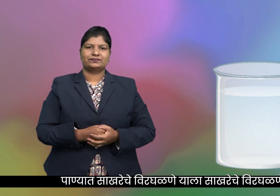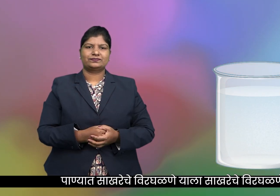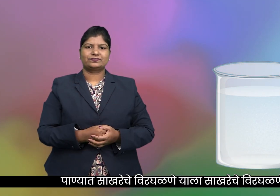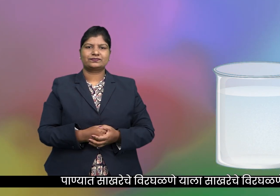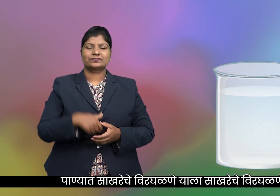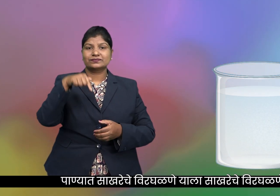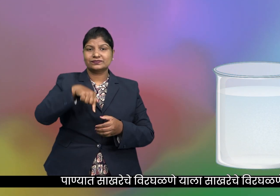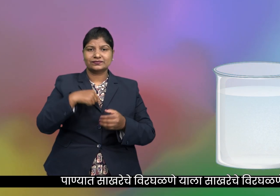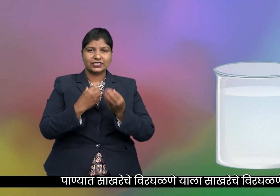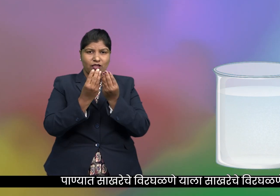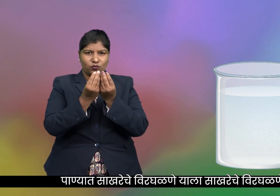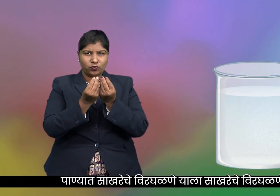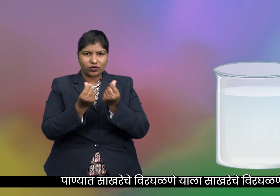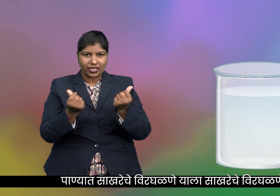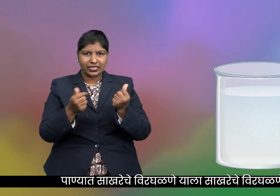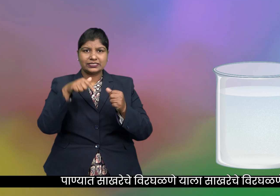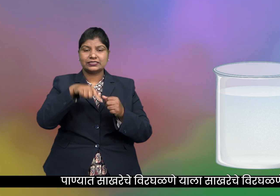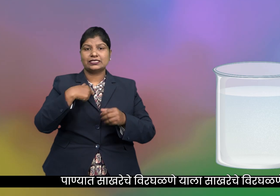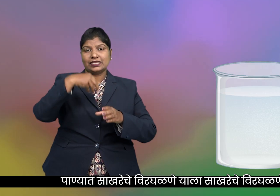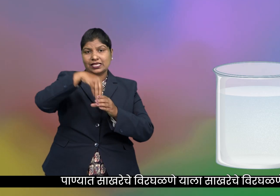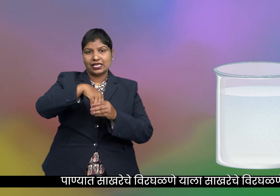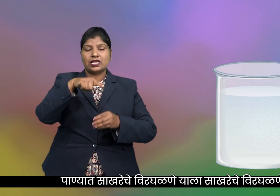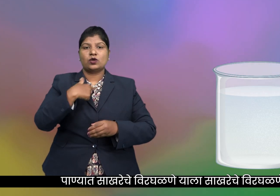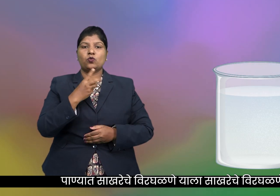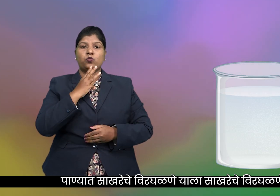पाण्यात साखरेचे विरघळणे याला साखरेचे विरघळणे असे म्हणतात.